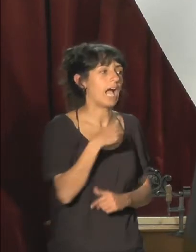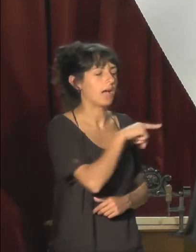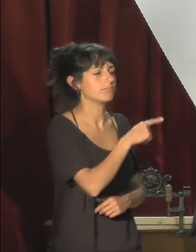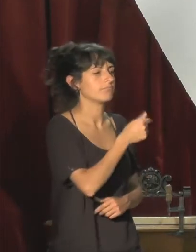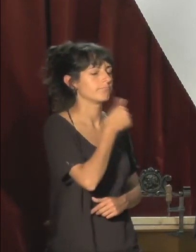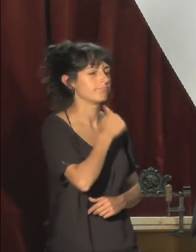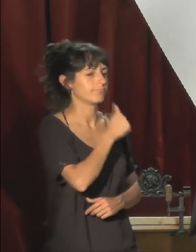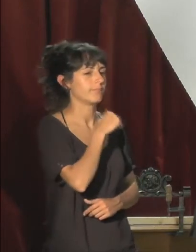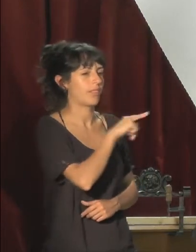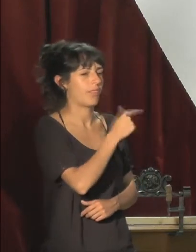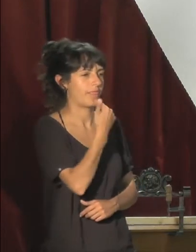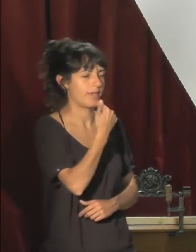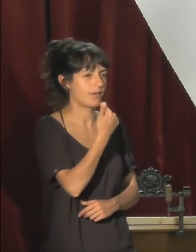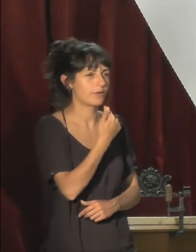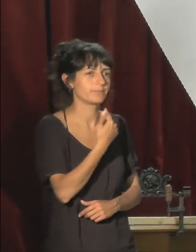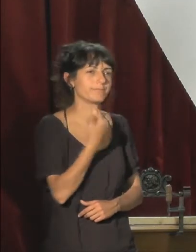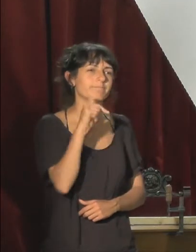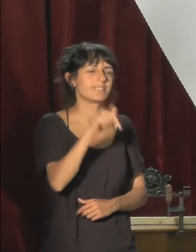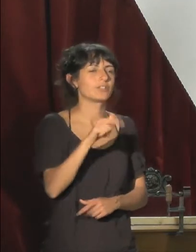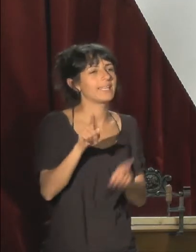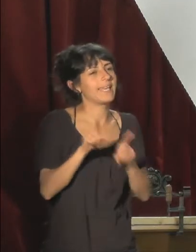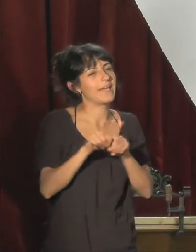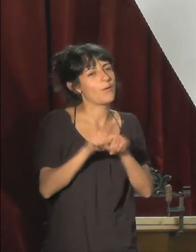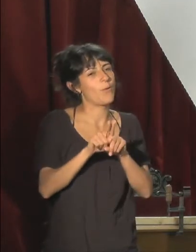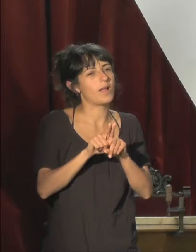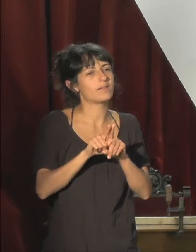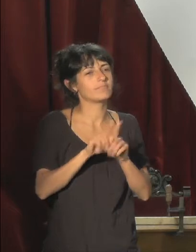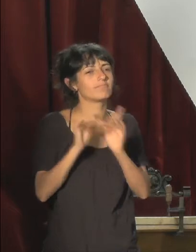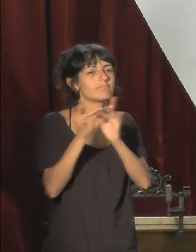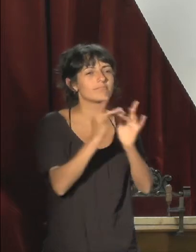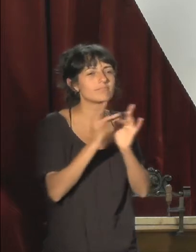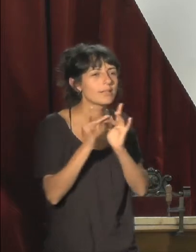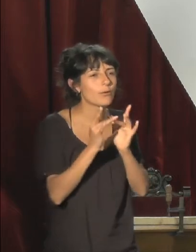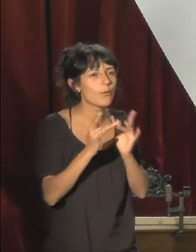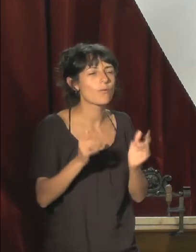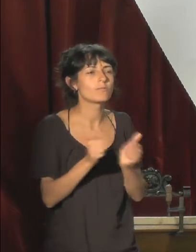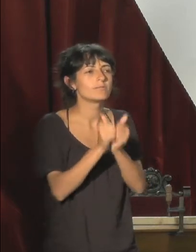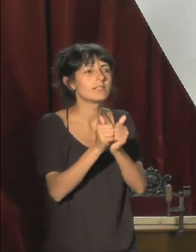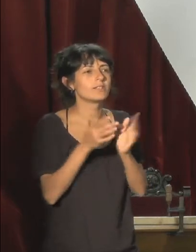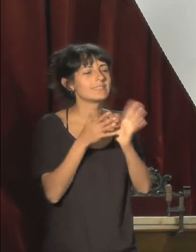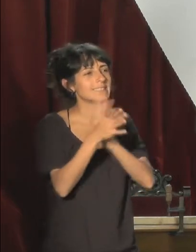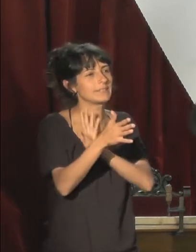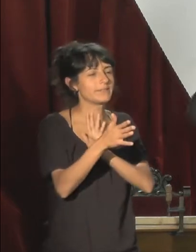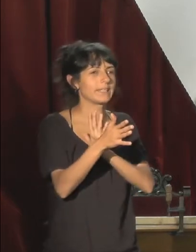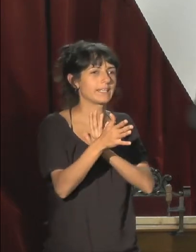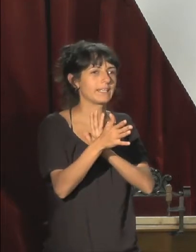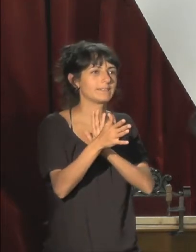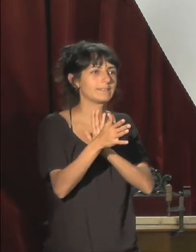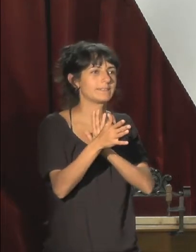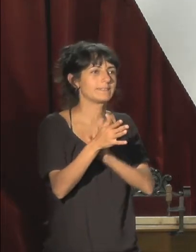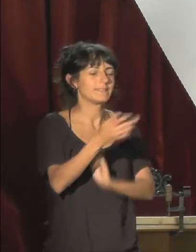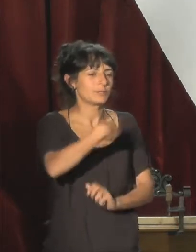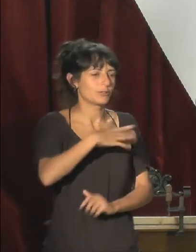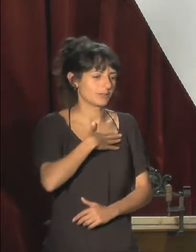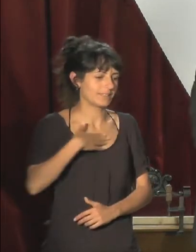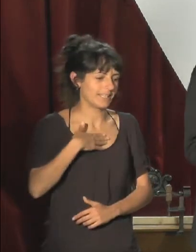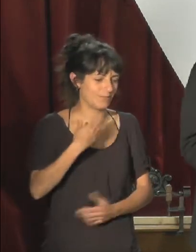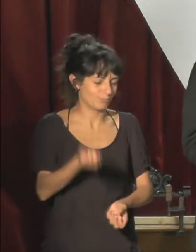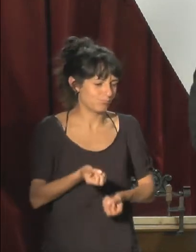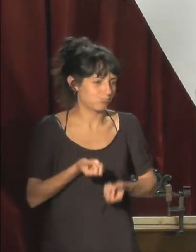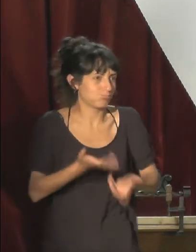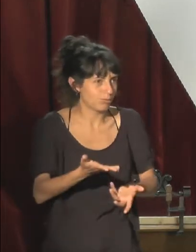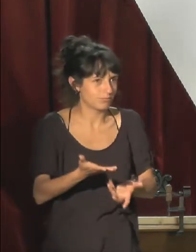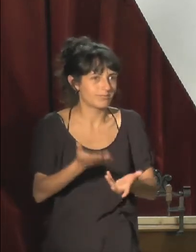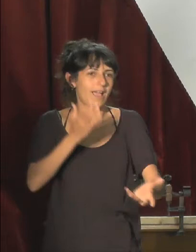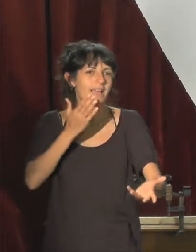Un encontro este que quere ser expresión material e comunicante,